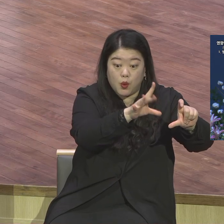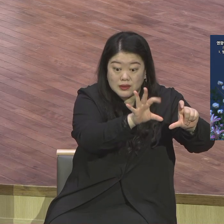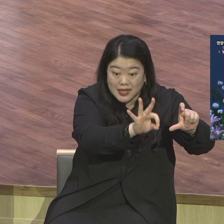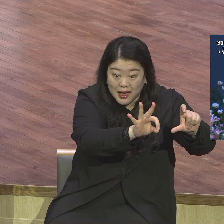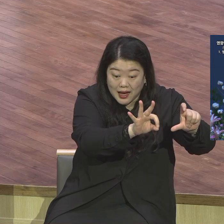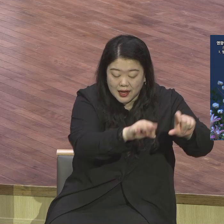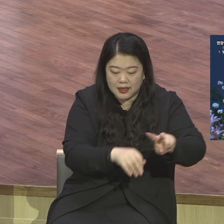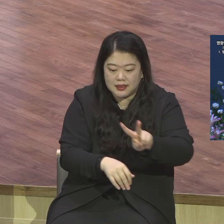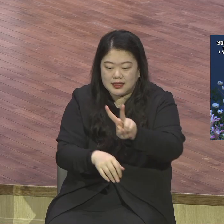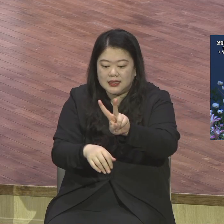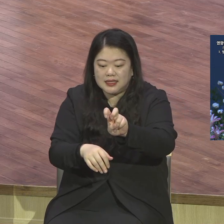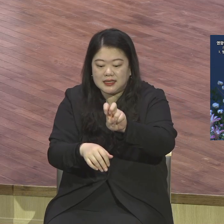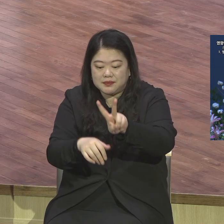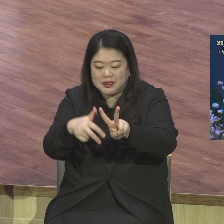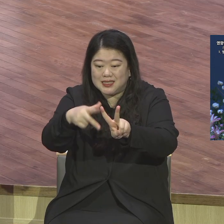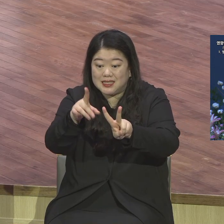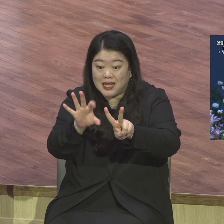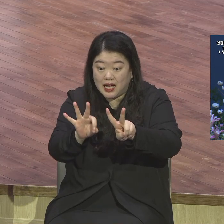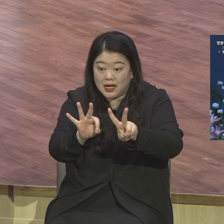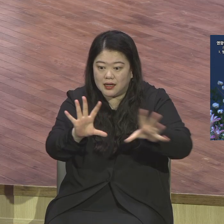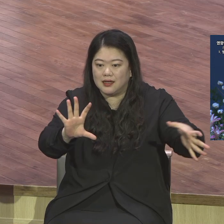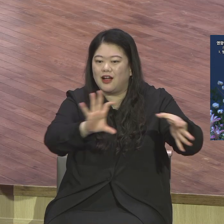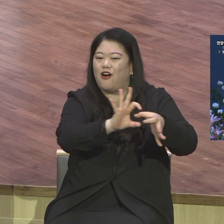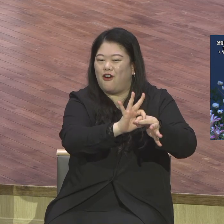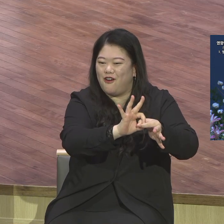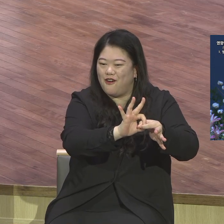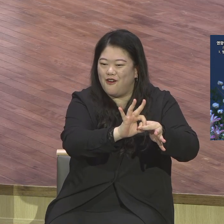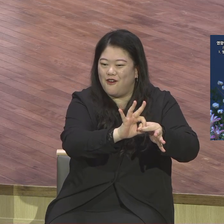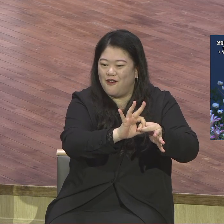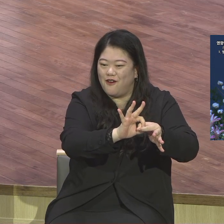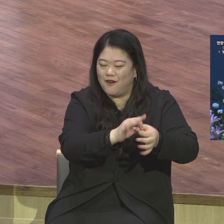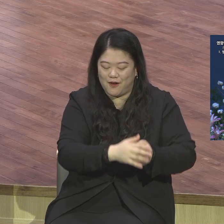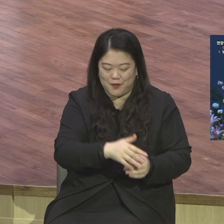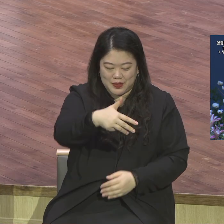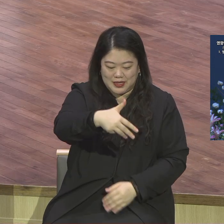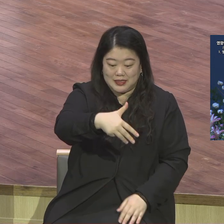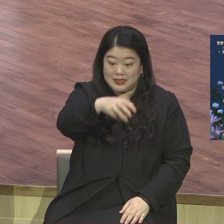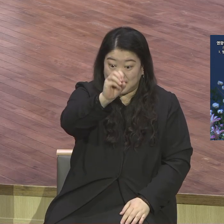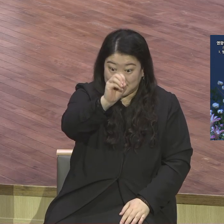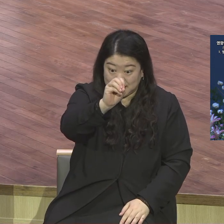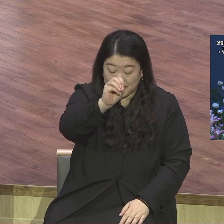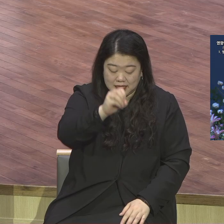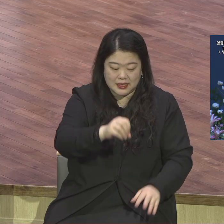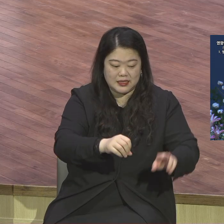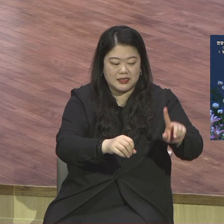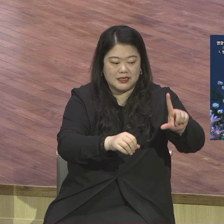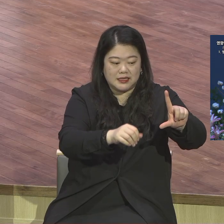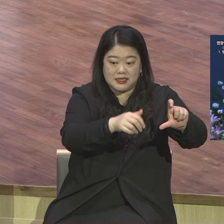말씀을 연결해서 보아야 이해가 되는데요. 창세기 15장에 보면